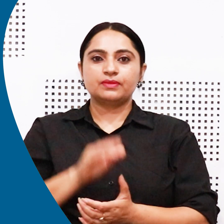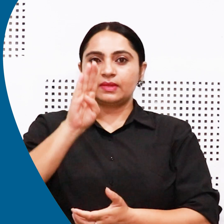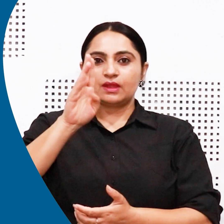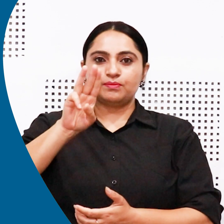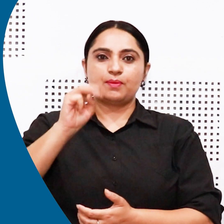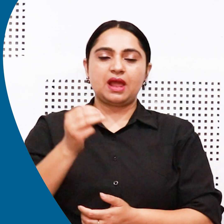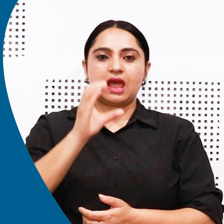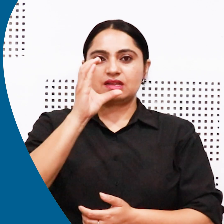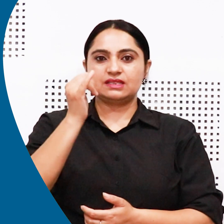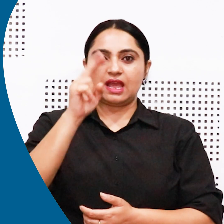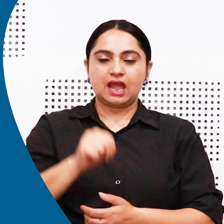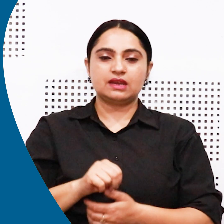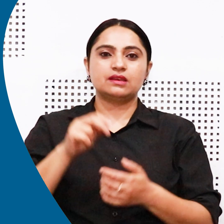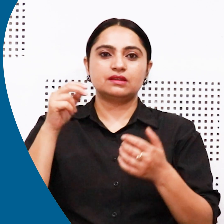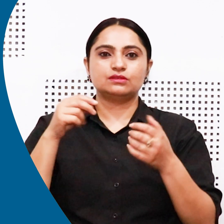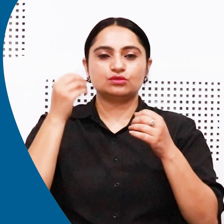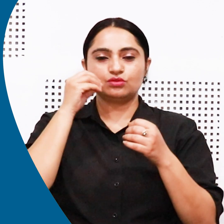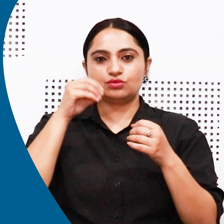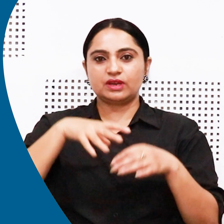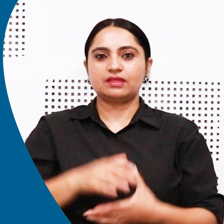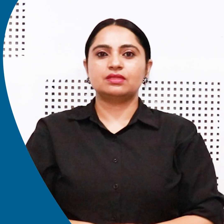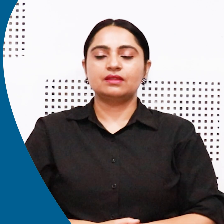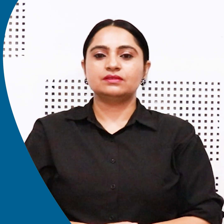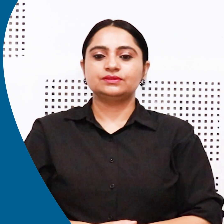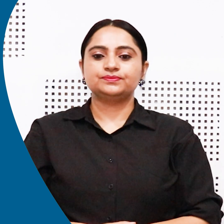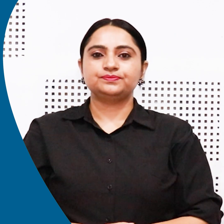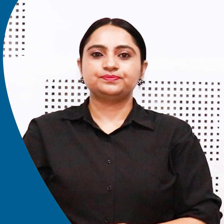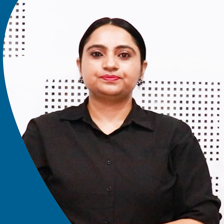गिरी, CIN रेडियो बुलबुले सुर्खेत।